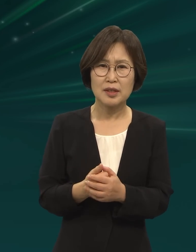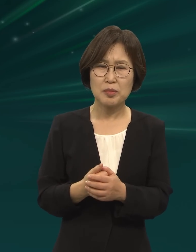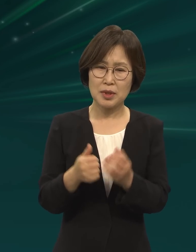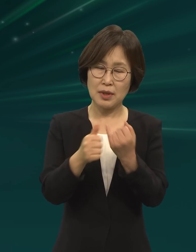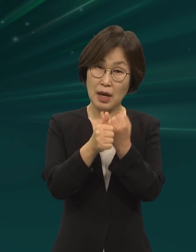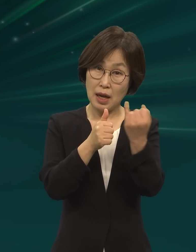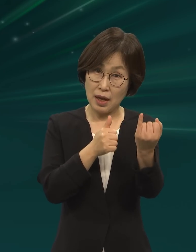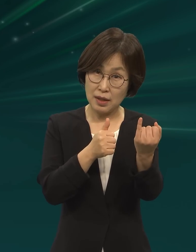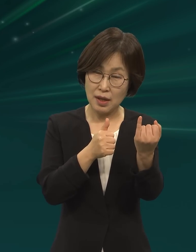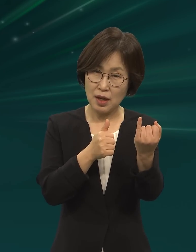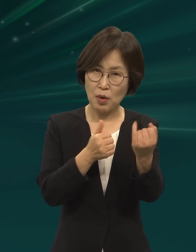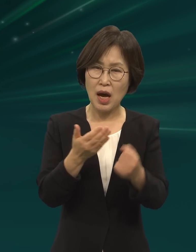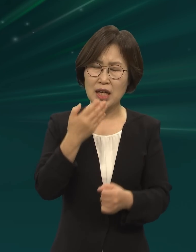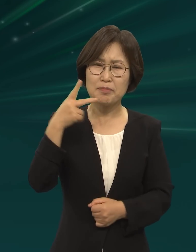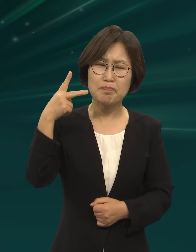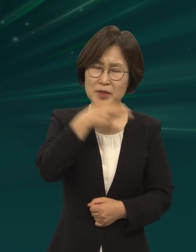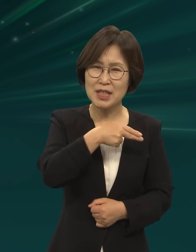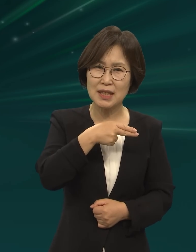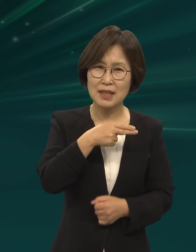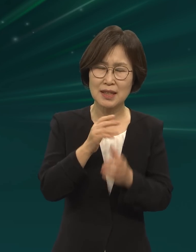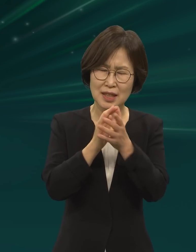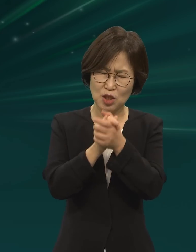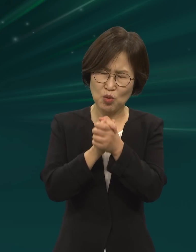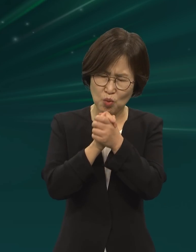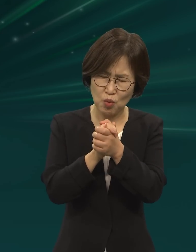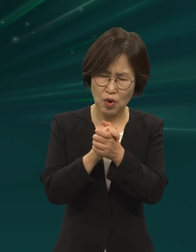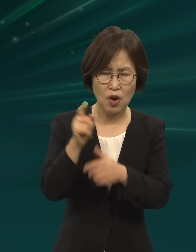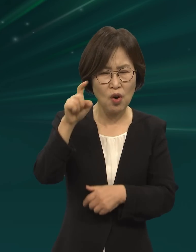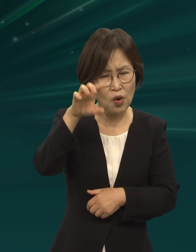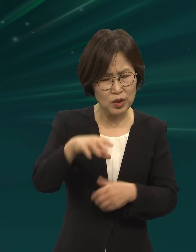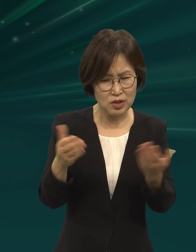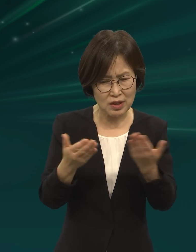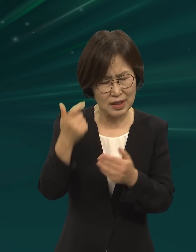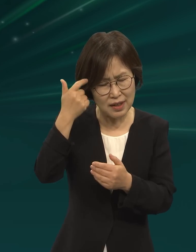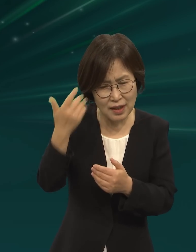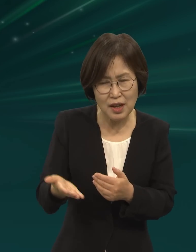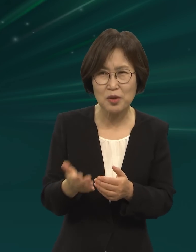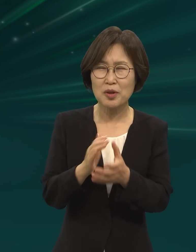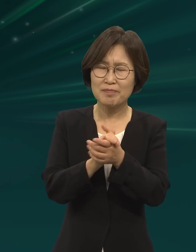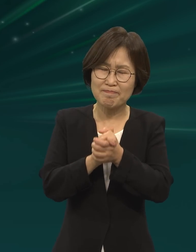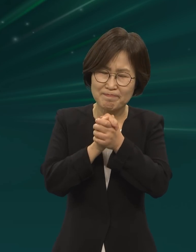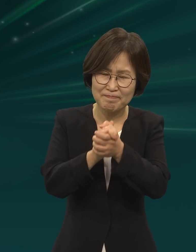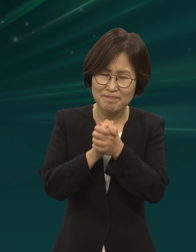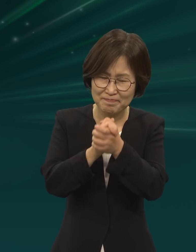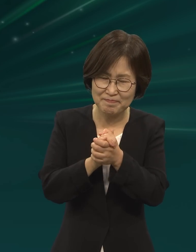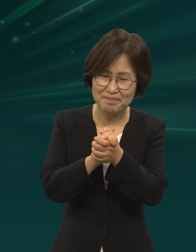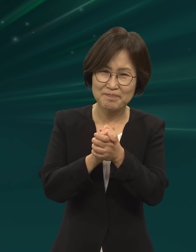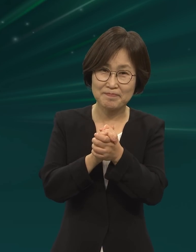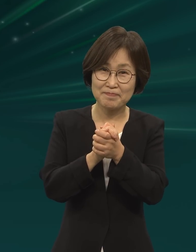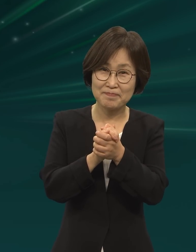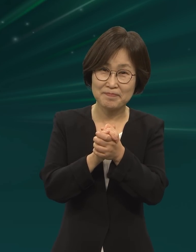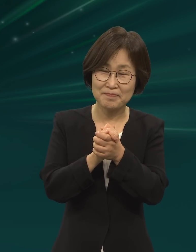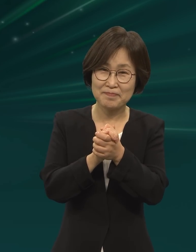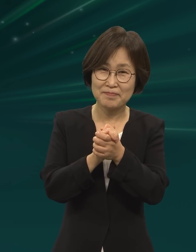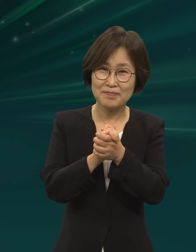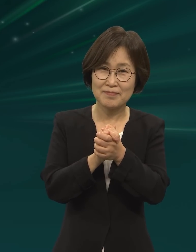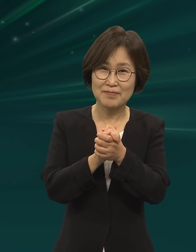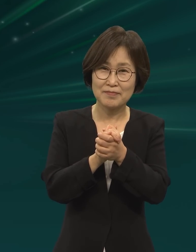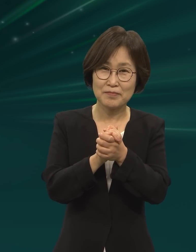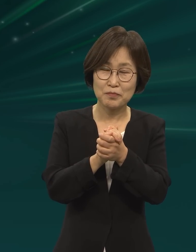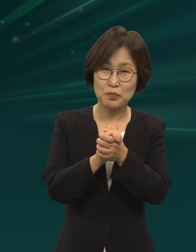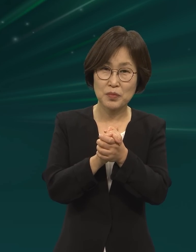이제 김치기도 하면서 주님 어디에서 해야 합니까? 보여주세요. 그래서 그때